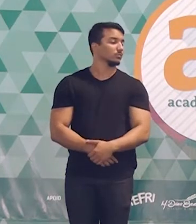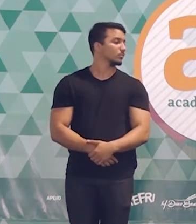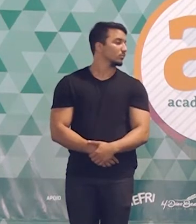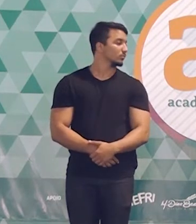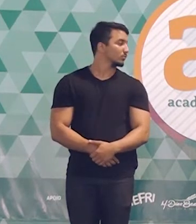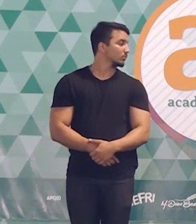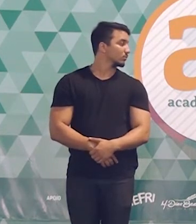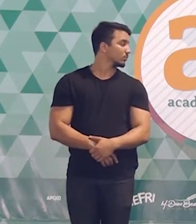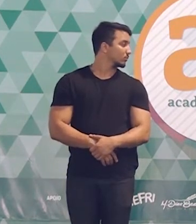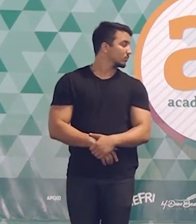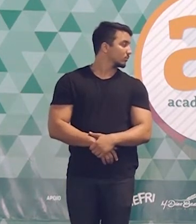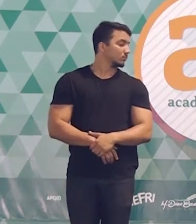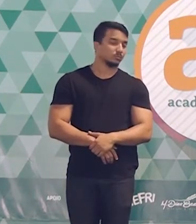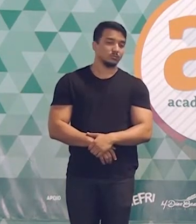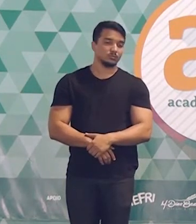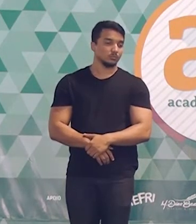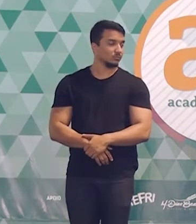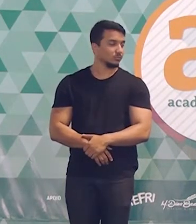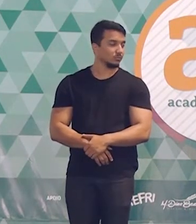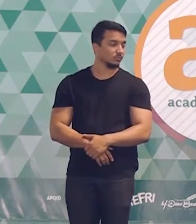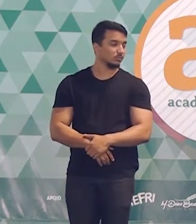Não sei se está indo esse aqui, ó.